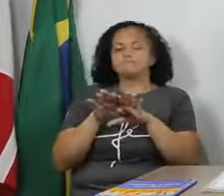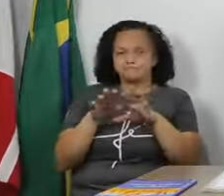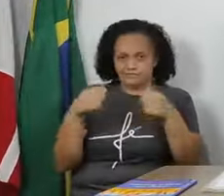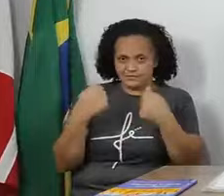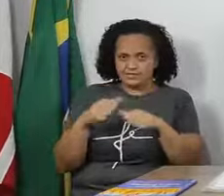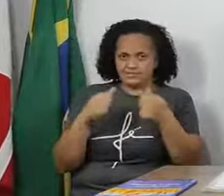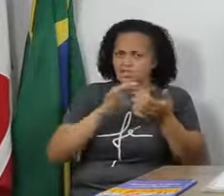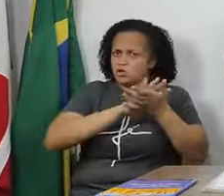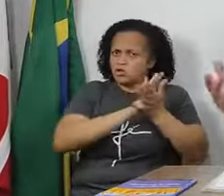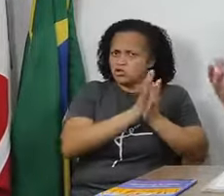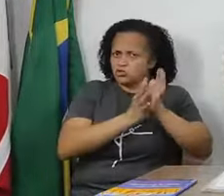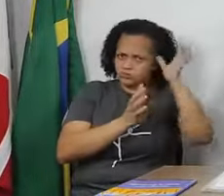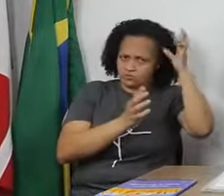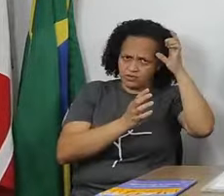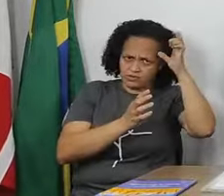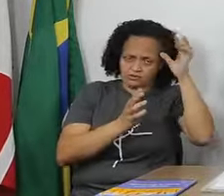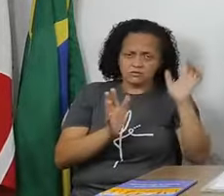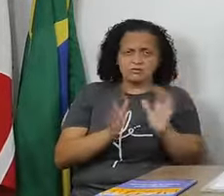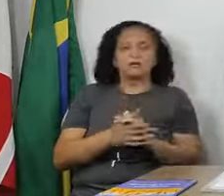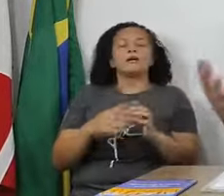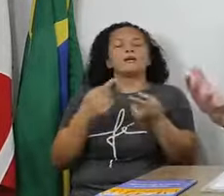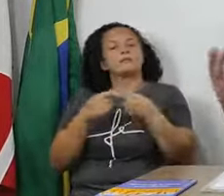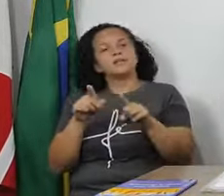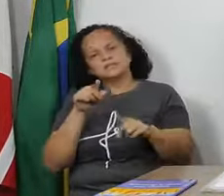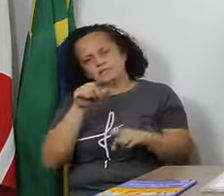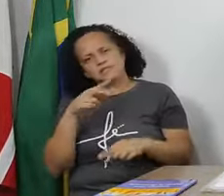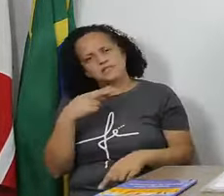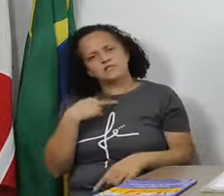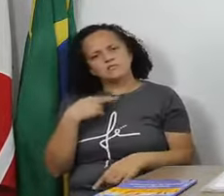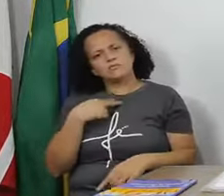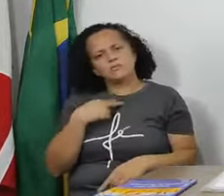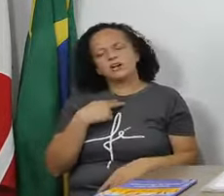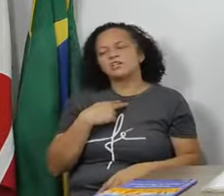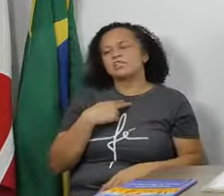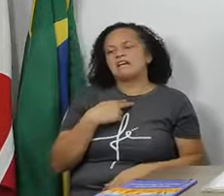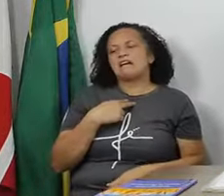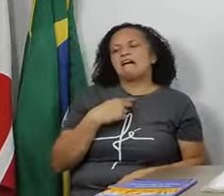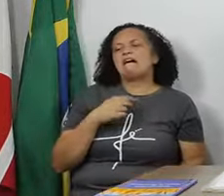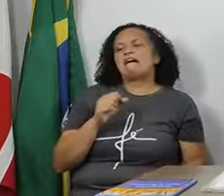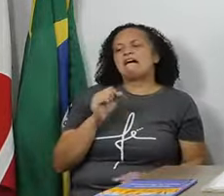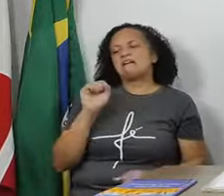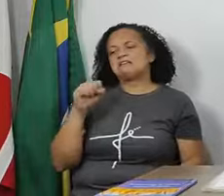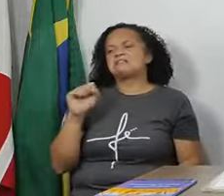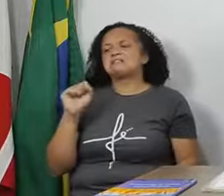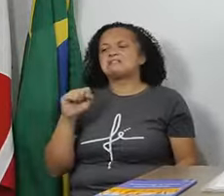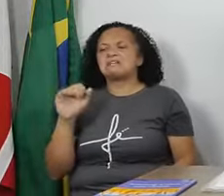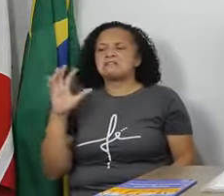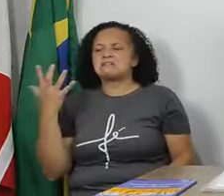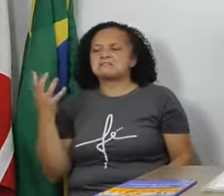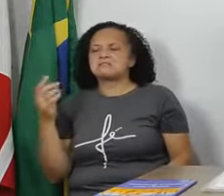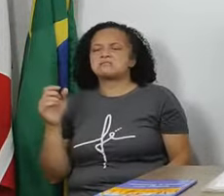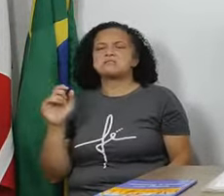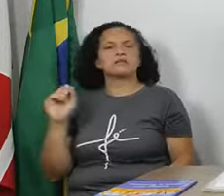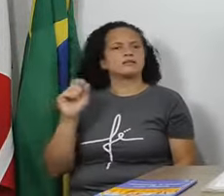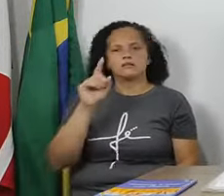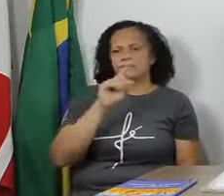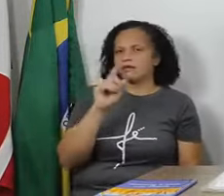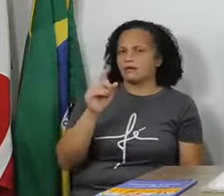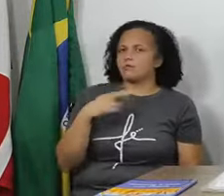é obrigado a se deixar controlar, a se deixar dominar por pensamentos mentirosos,